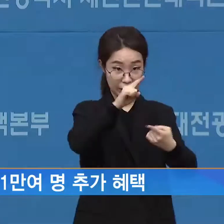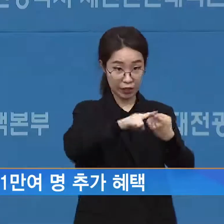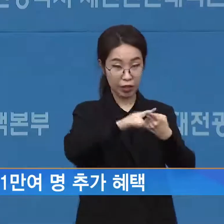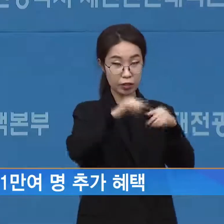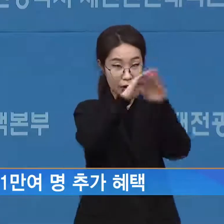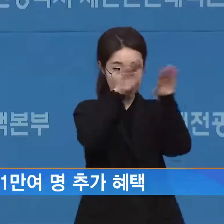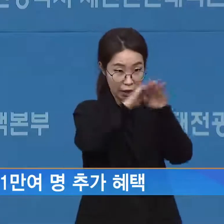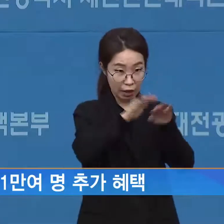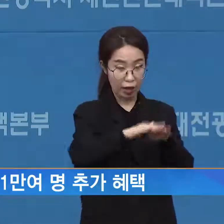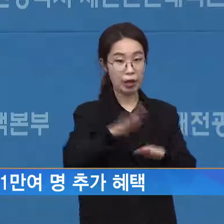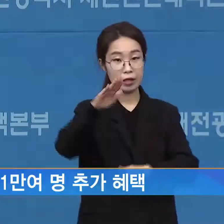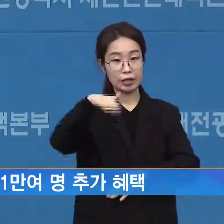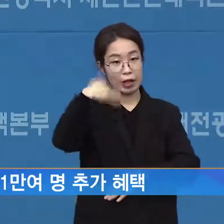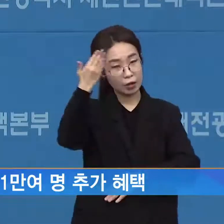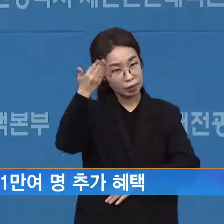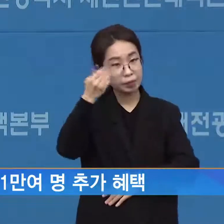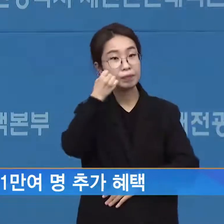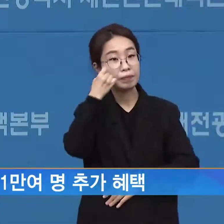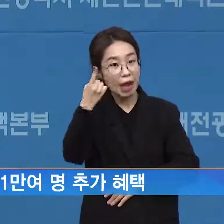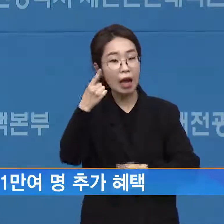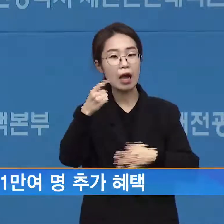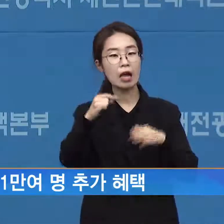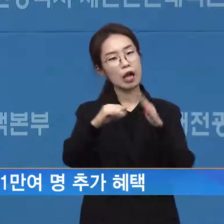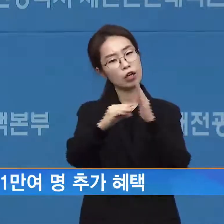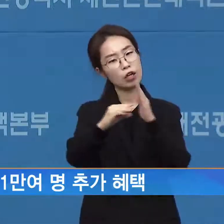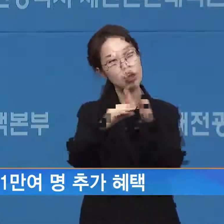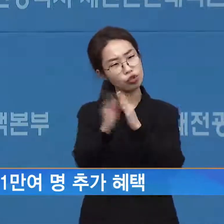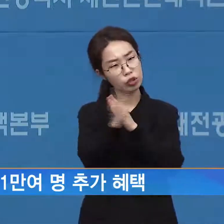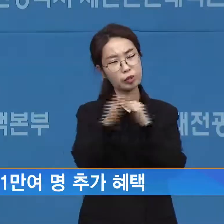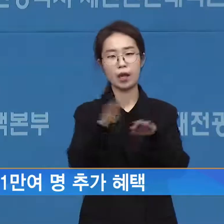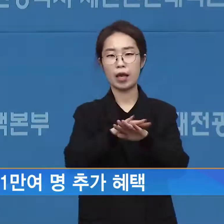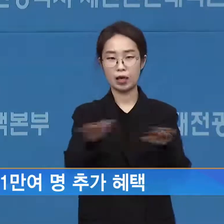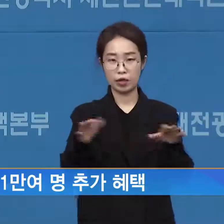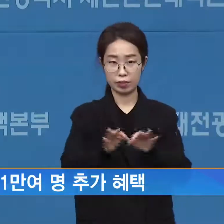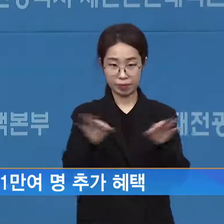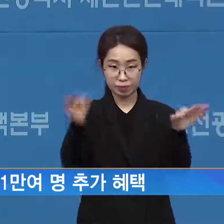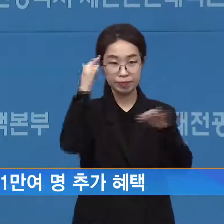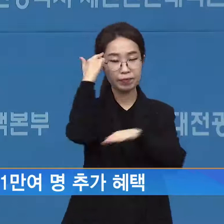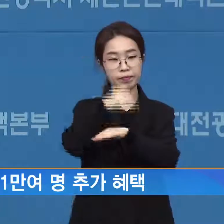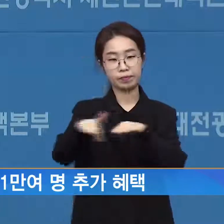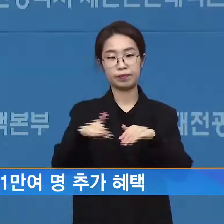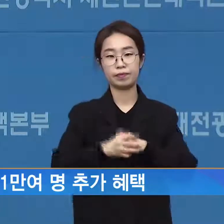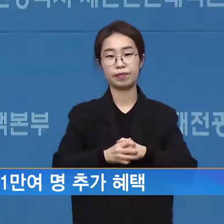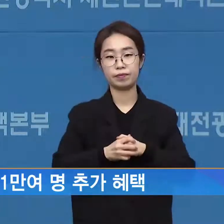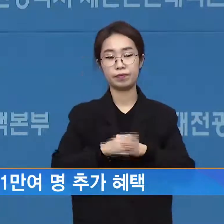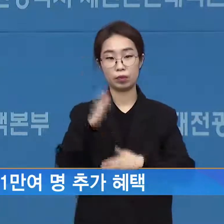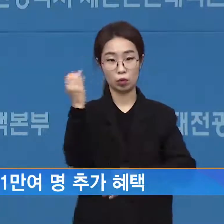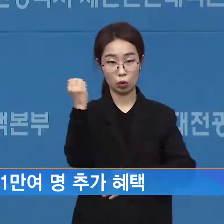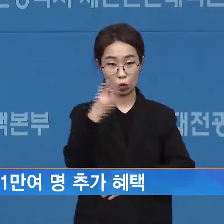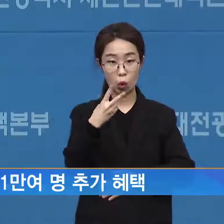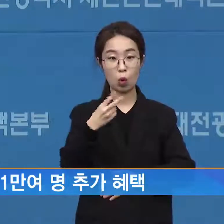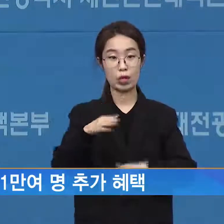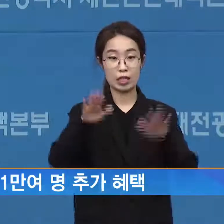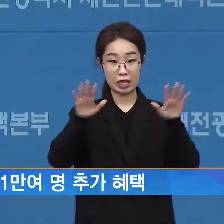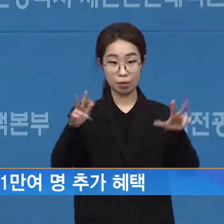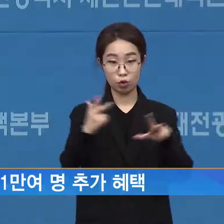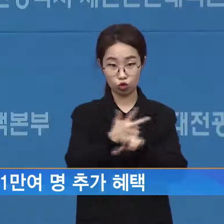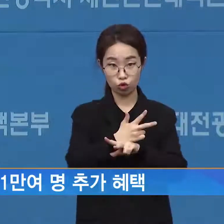처리해서 다음 달 중순까지는 지급을 완료하도록 하겠습니다. 더불어 이번